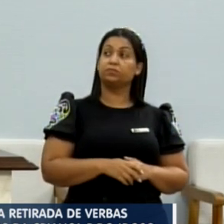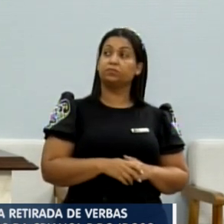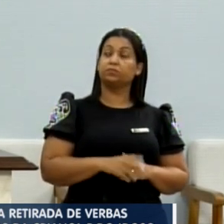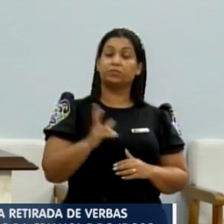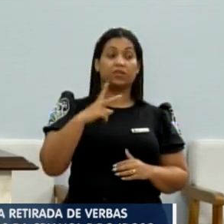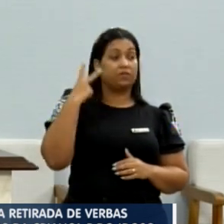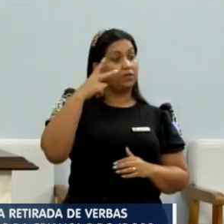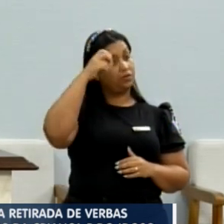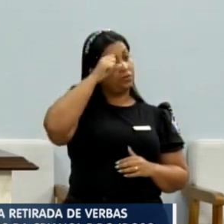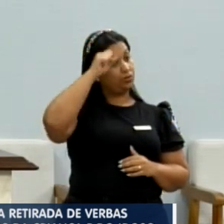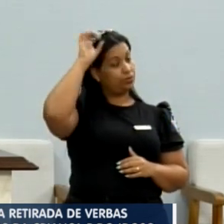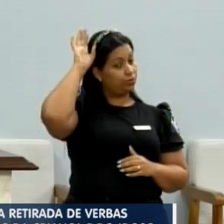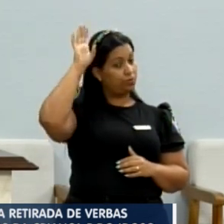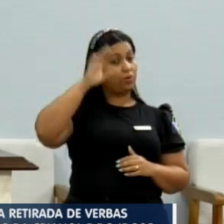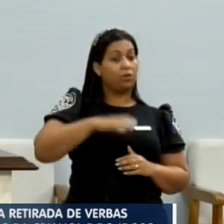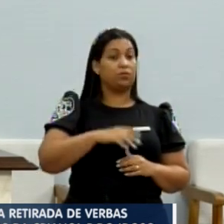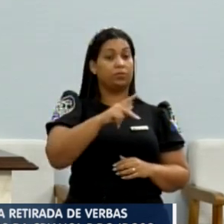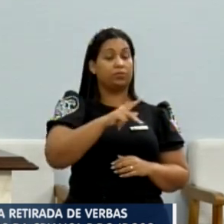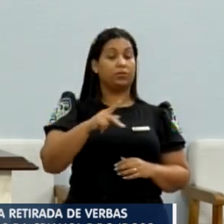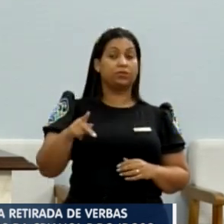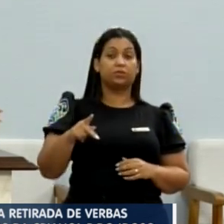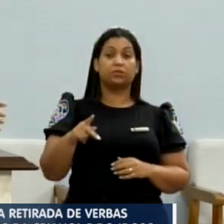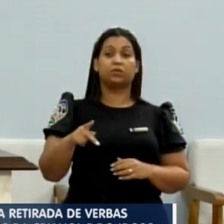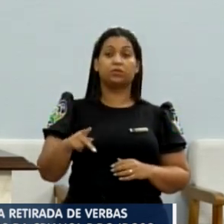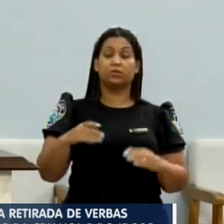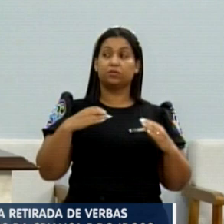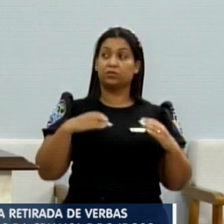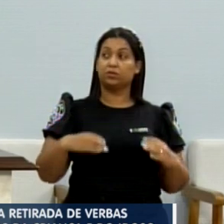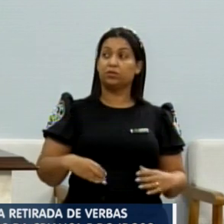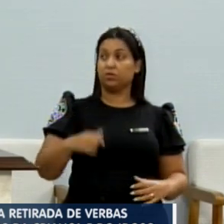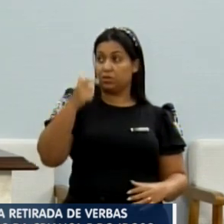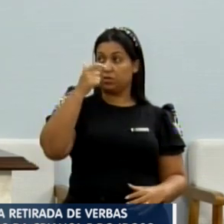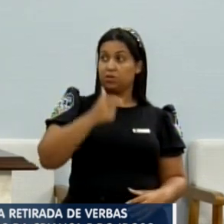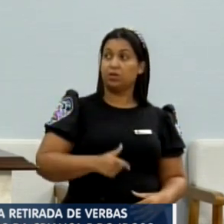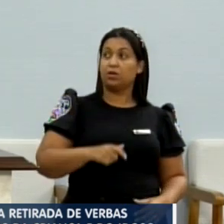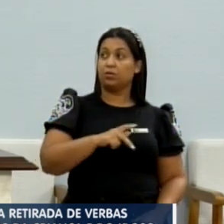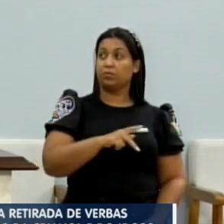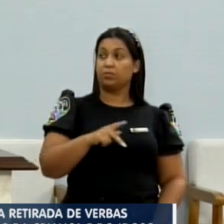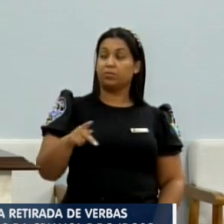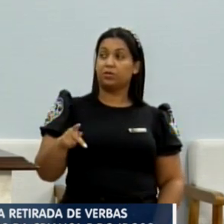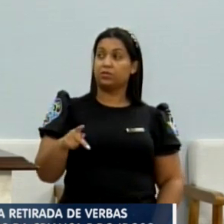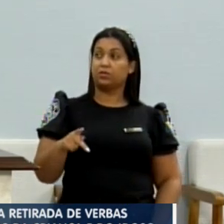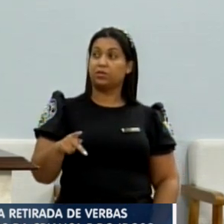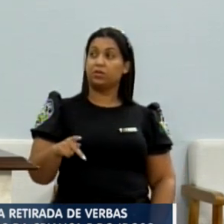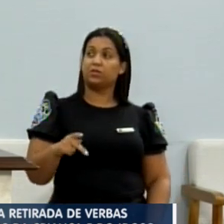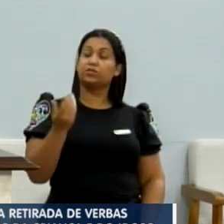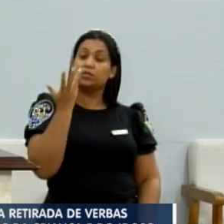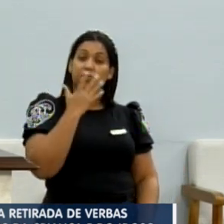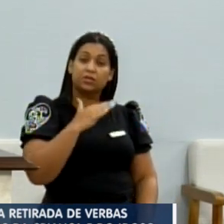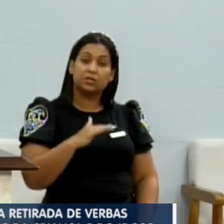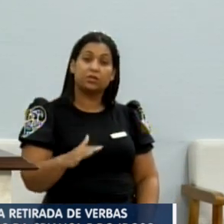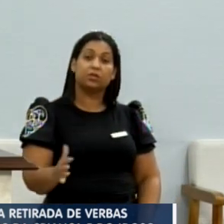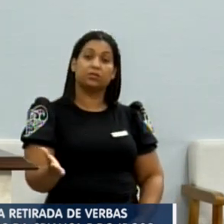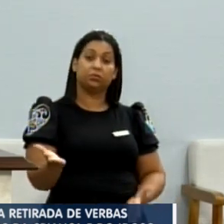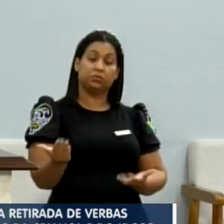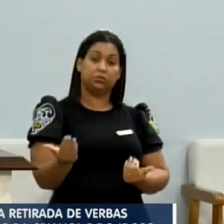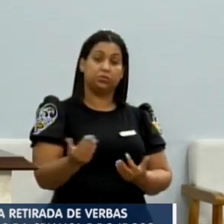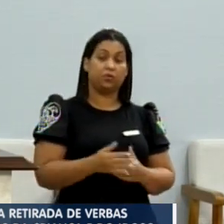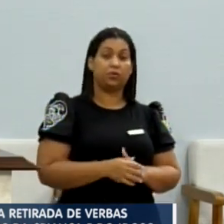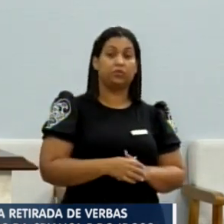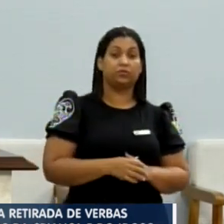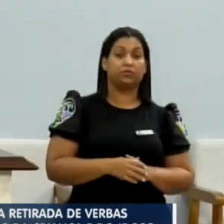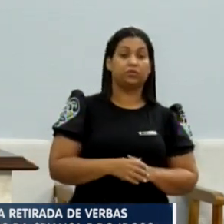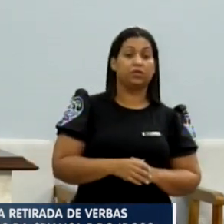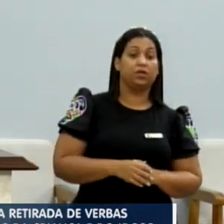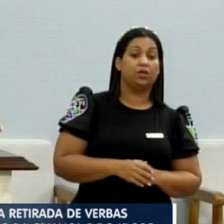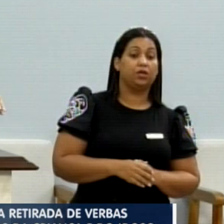Vereador João Paulo rilo como presidente da Comissão de cidadania e eu como presidente da Comissão da criança adolescente e os